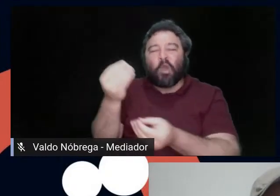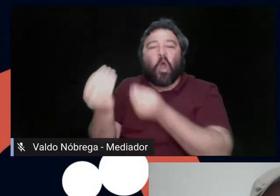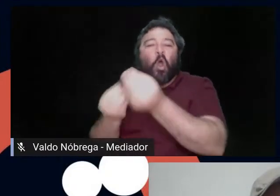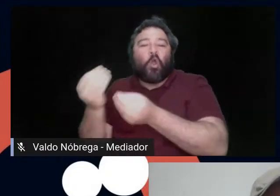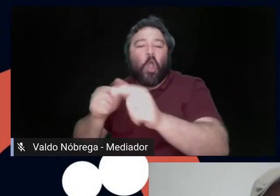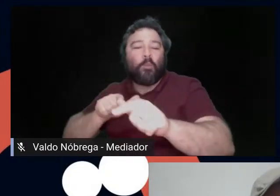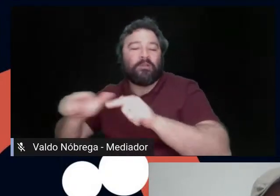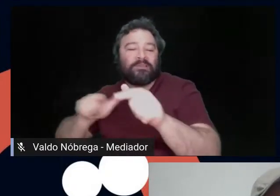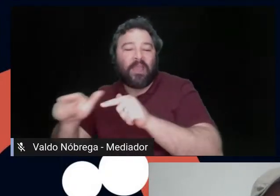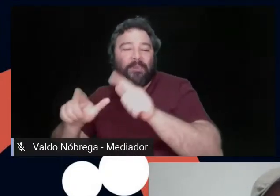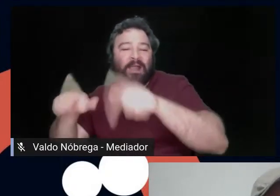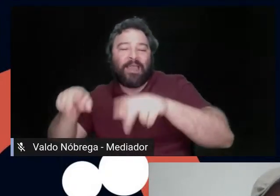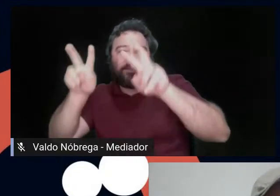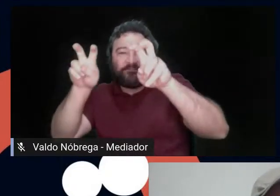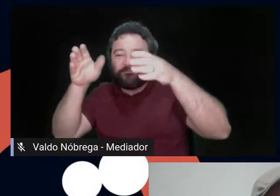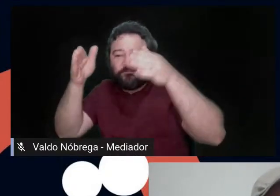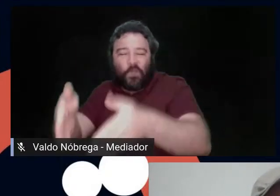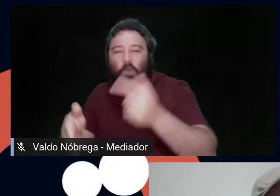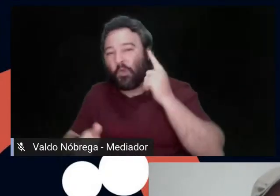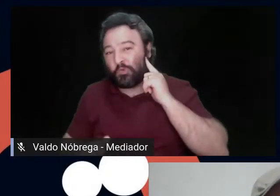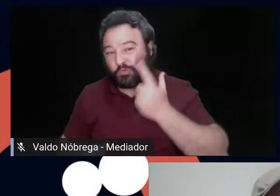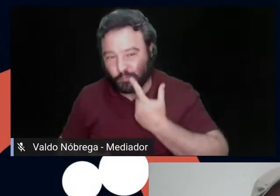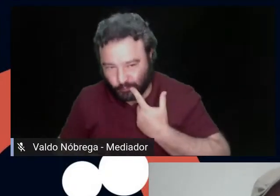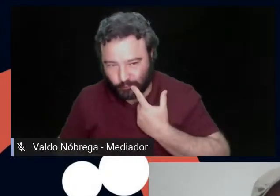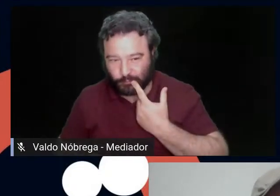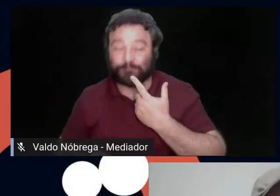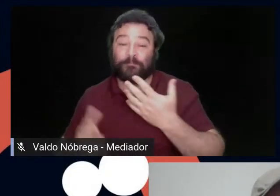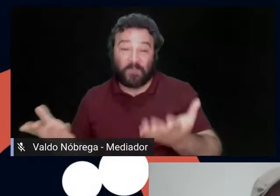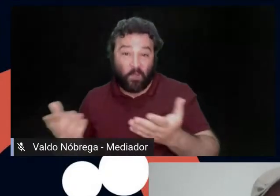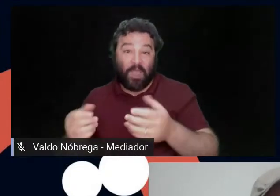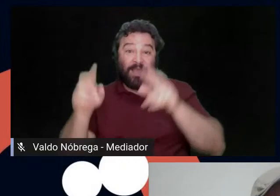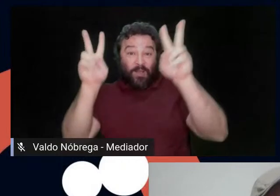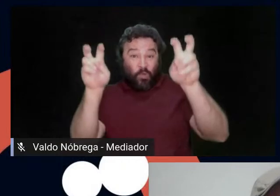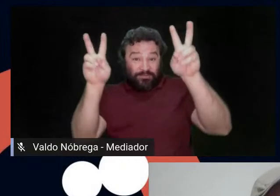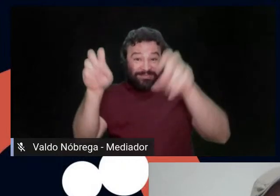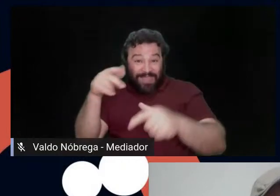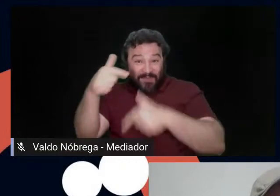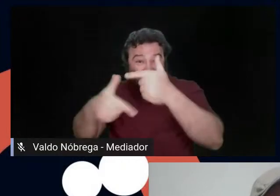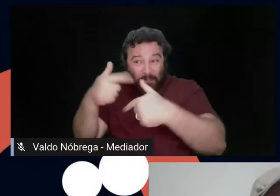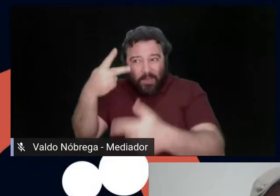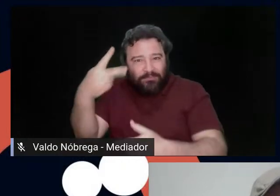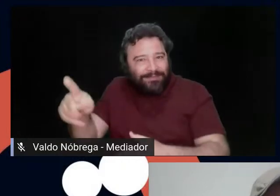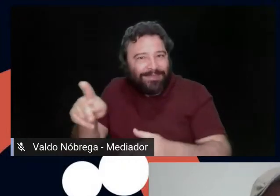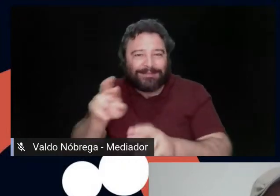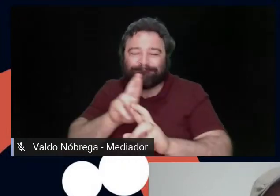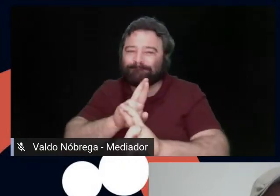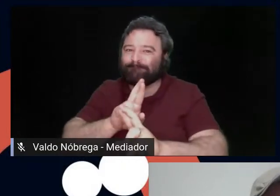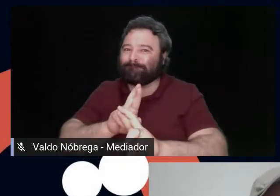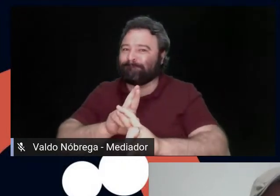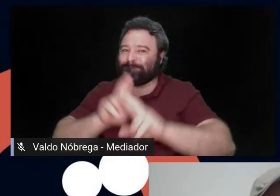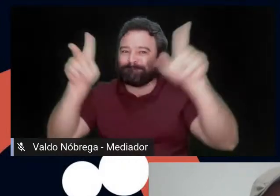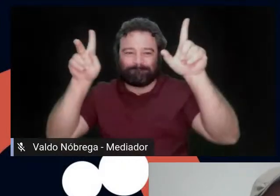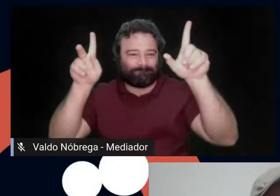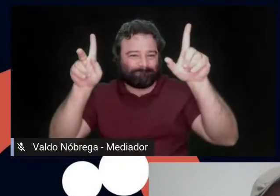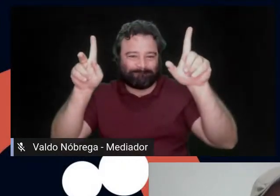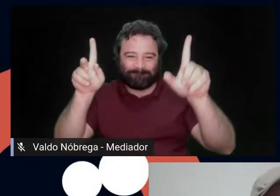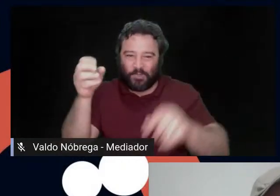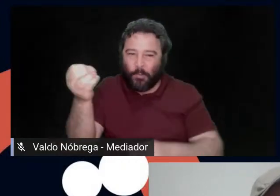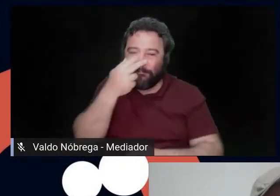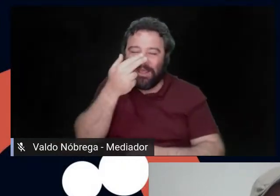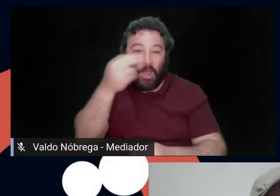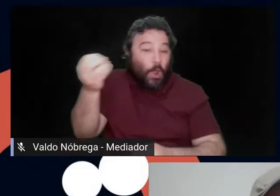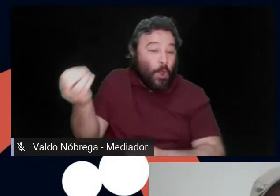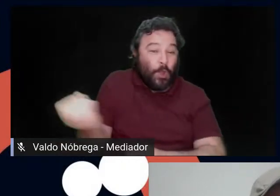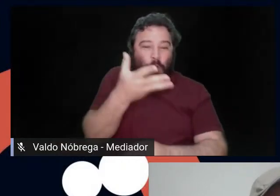a área inclusiva. Então, como trabalhar com essa temática de inclusão do surdo? E o tema de trabalho dele